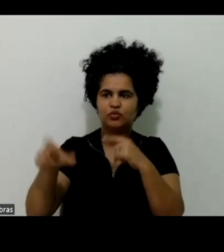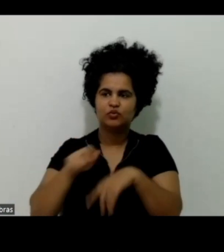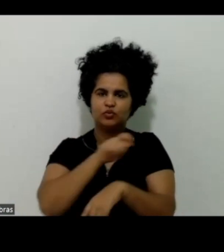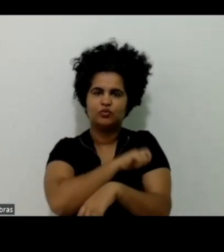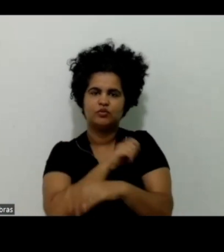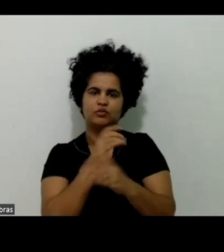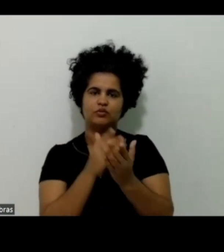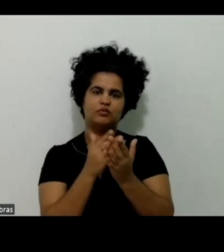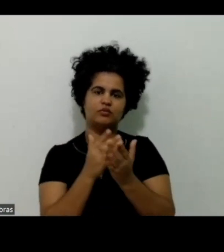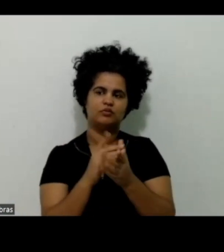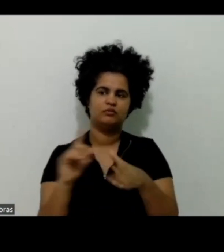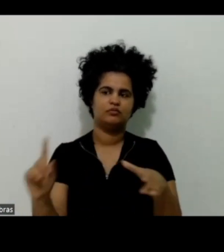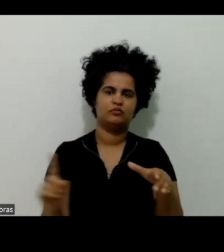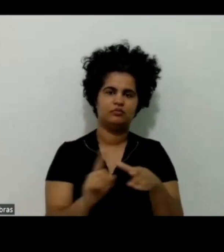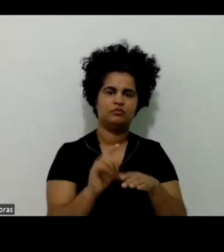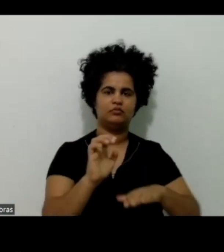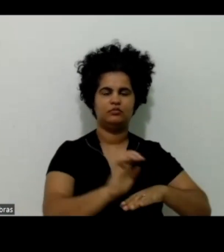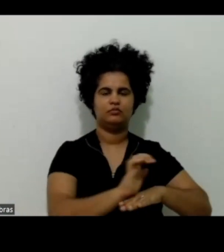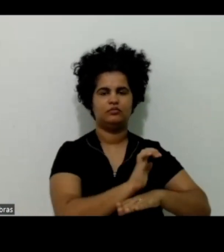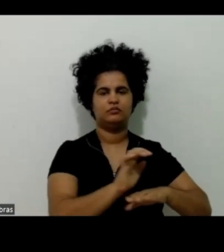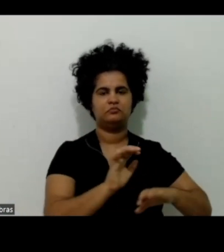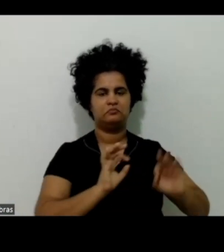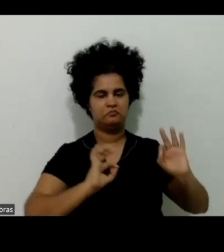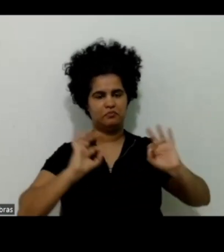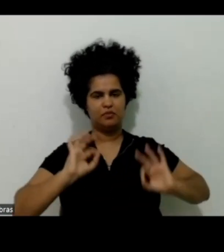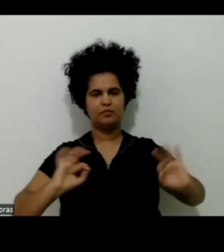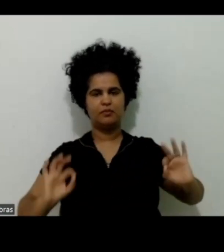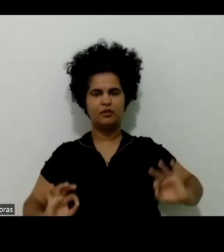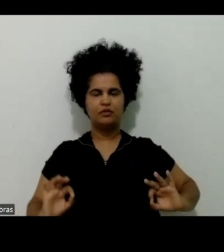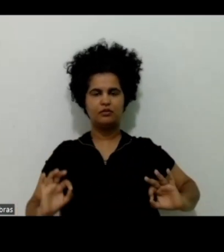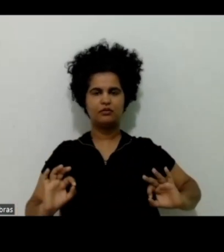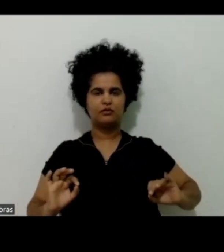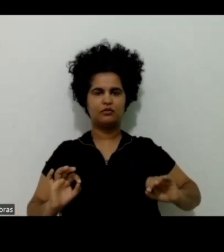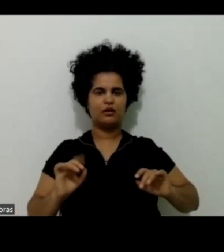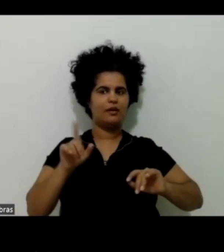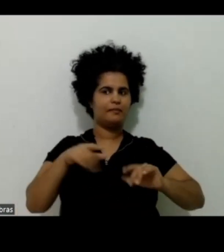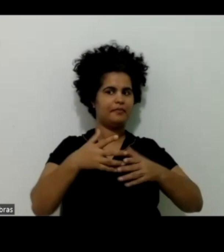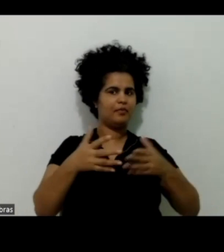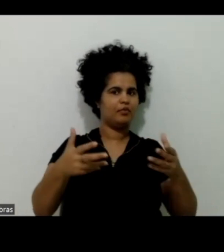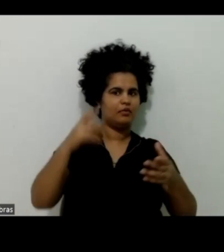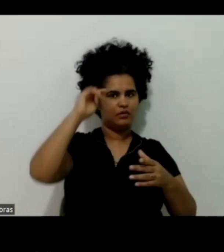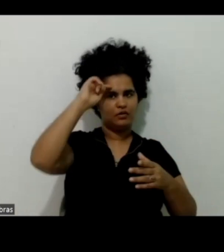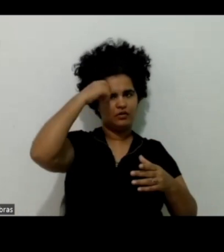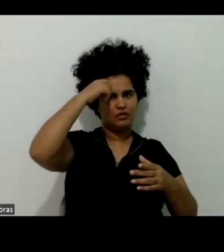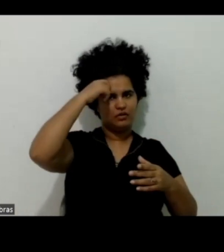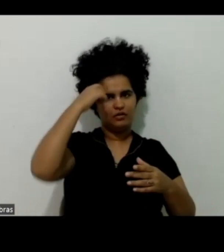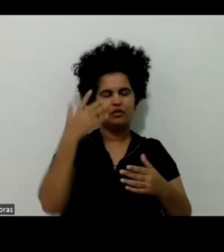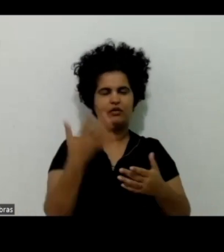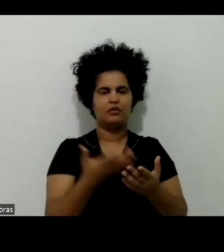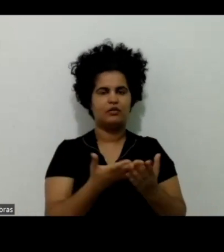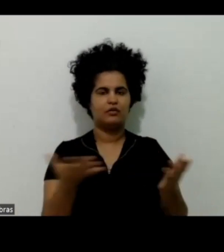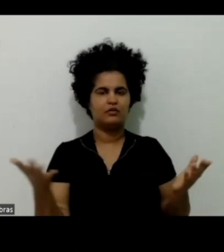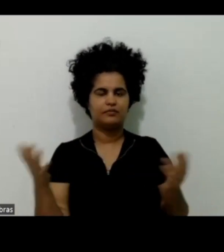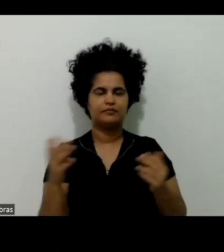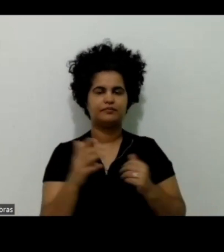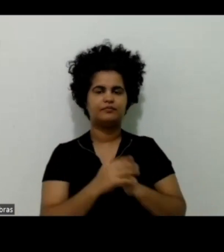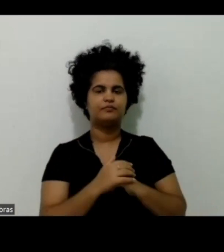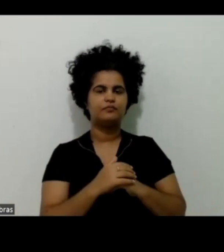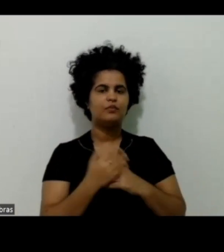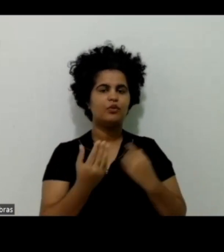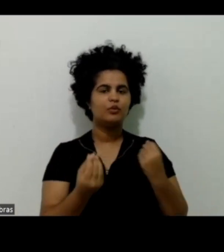no cotidiano do estágio e se deparar com a maioria da população negra, ao não tomar os devidos cuidados e realizar as